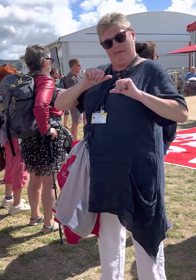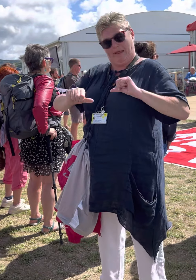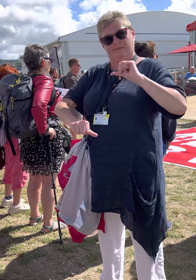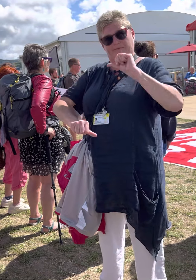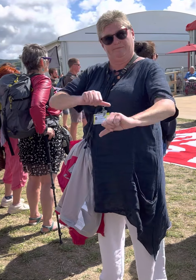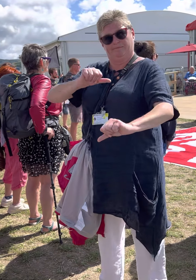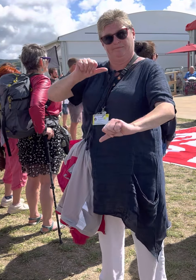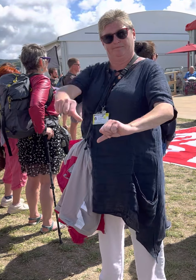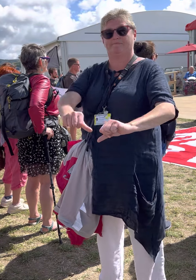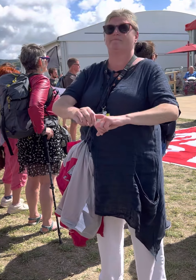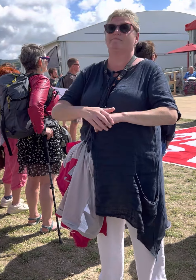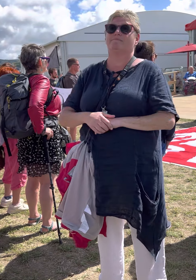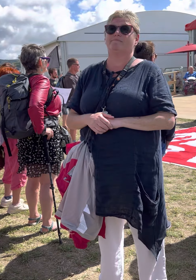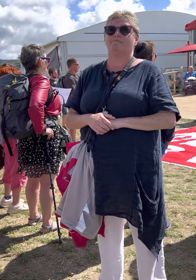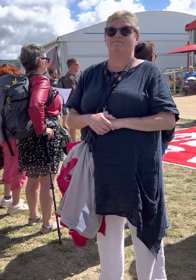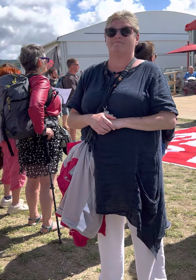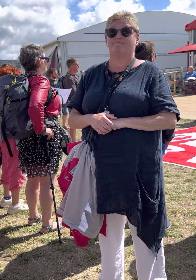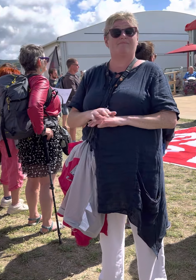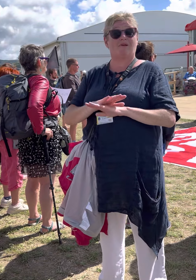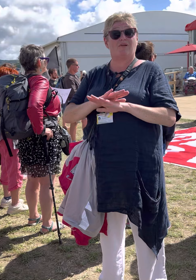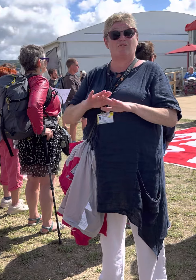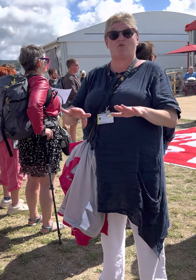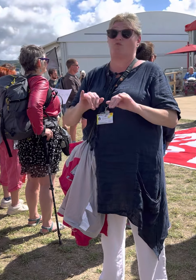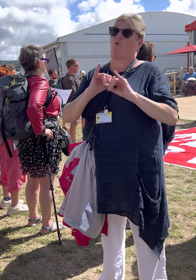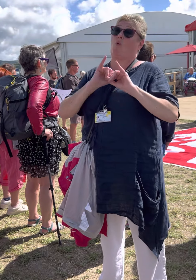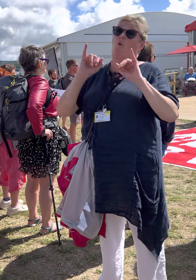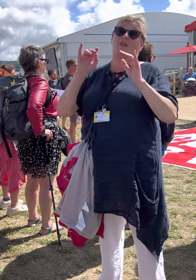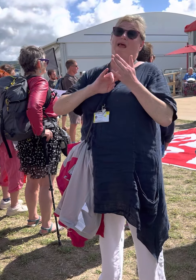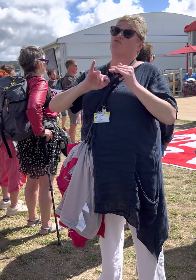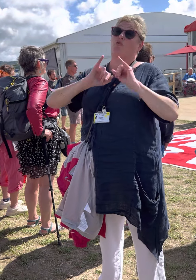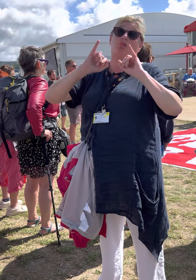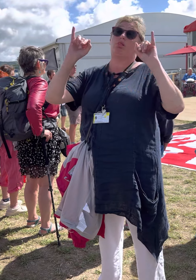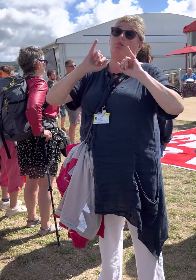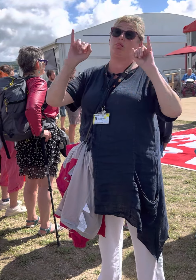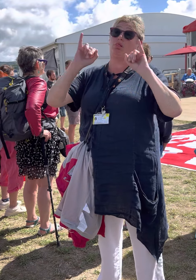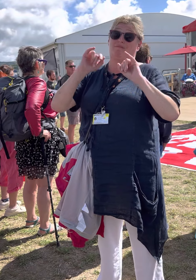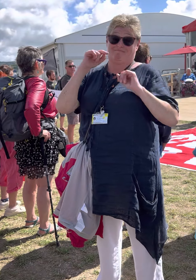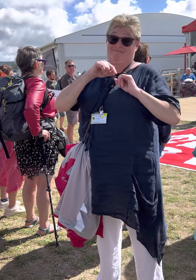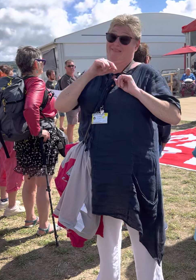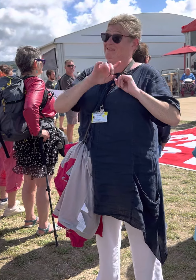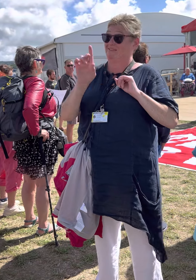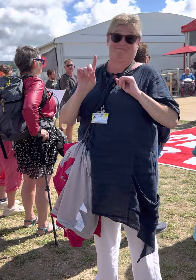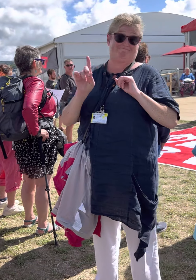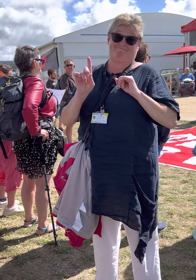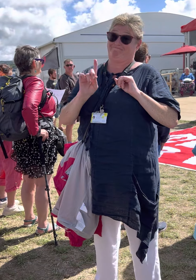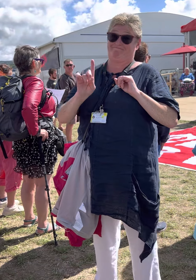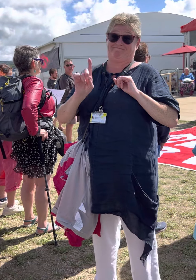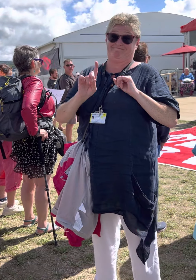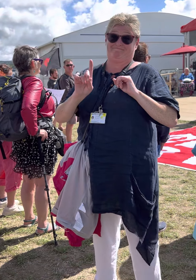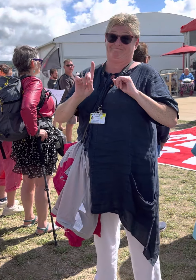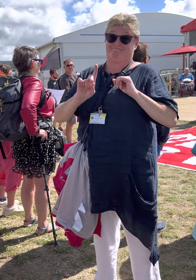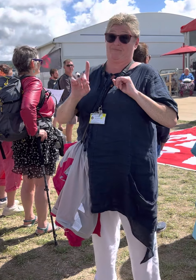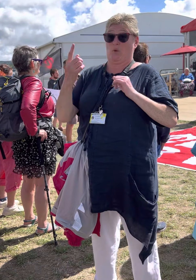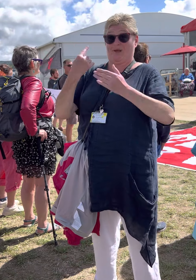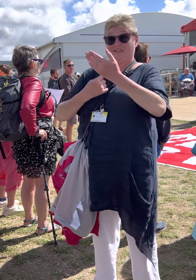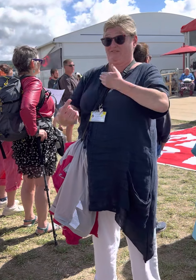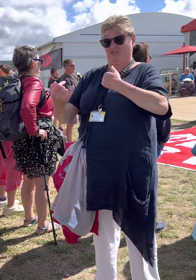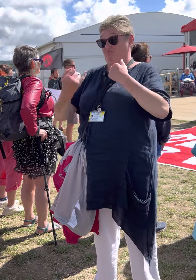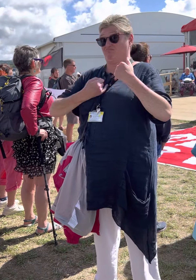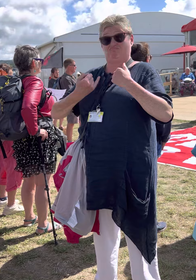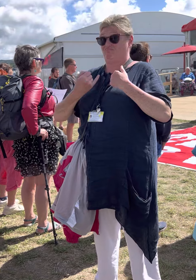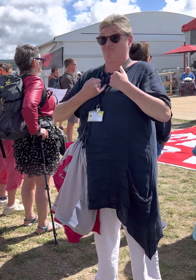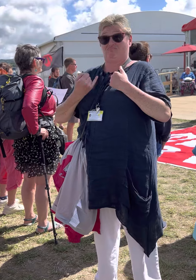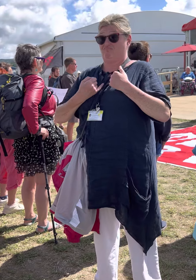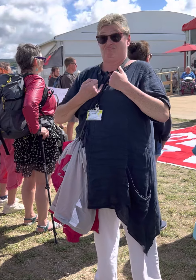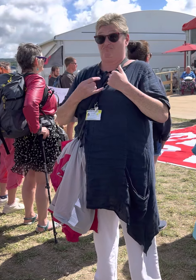nesaf. Achos nid trychineb naturiol yw'r argyfwng tai na bai unigolion a'n canlyniad